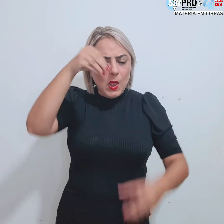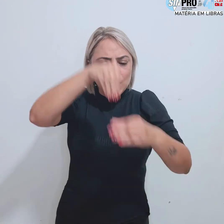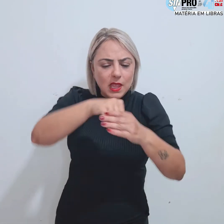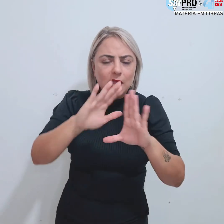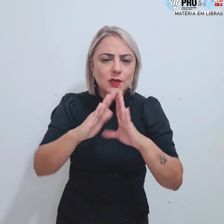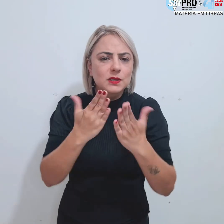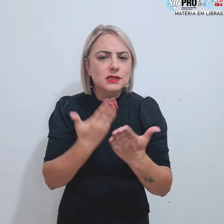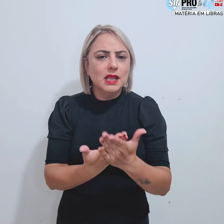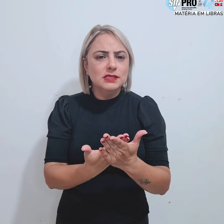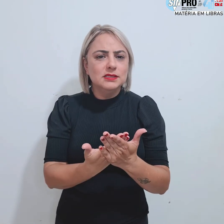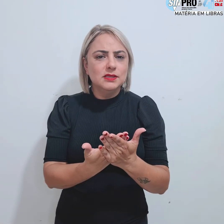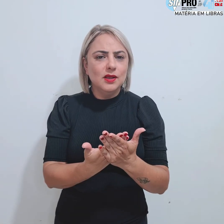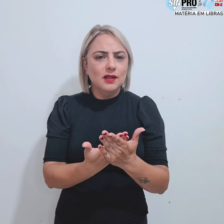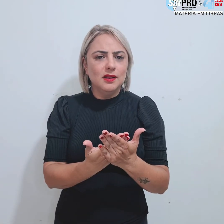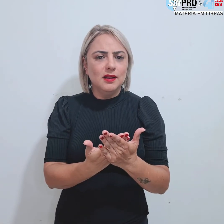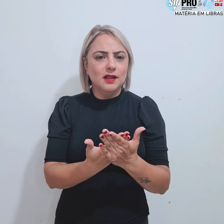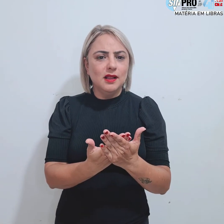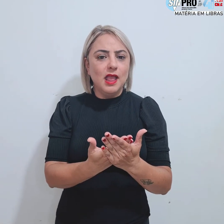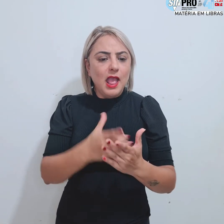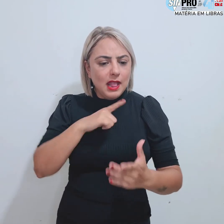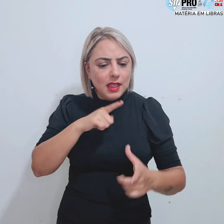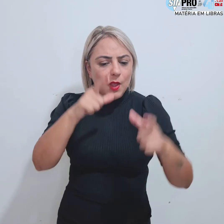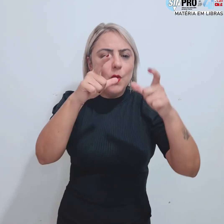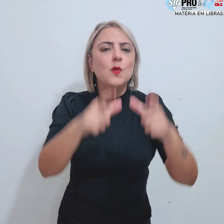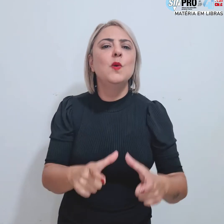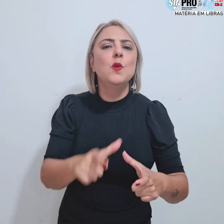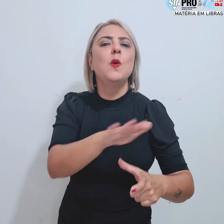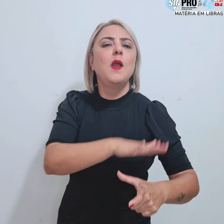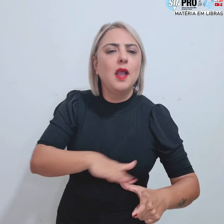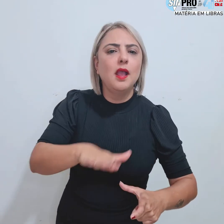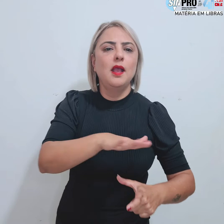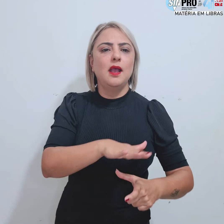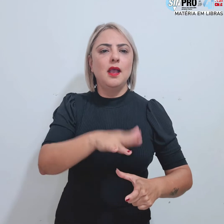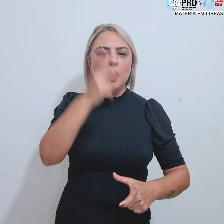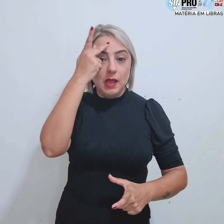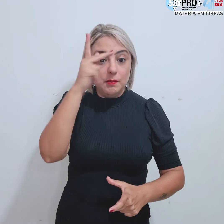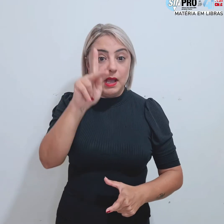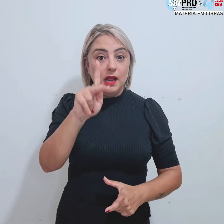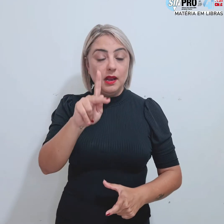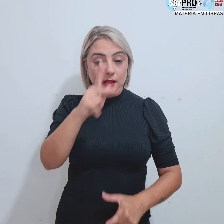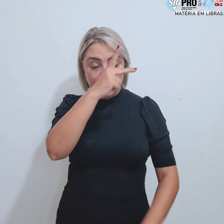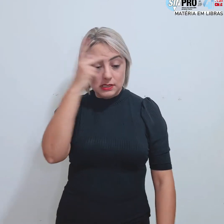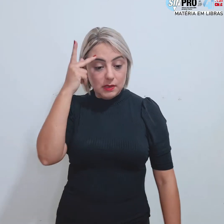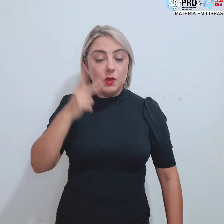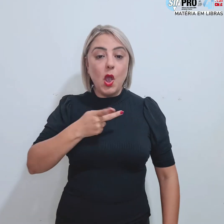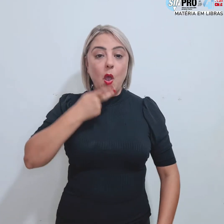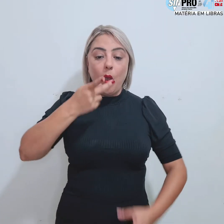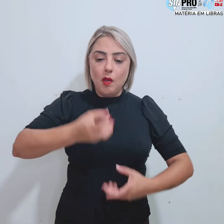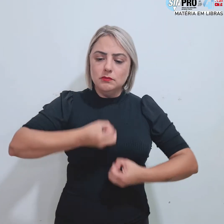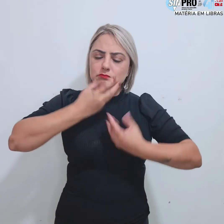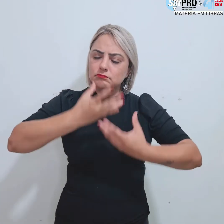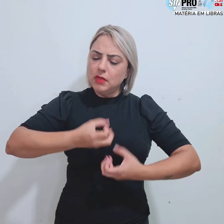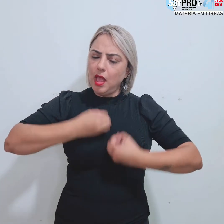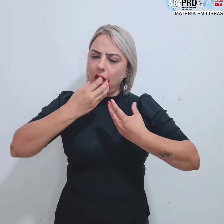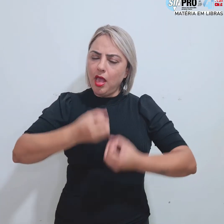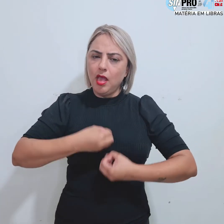estejam dentro das escolas, ocupem esses espaços para que elas possam falar de si